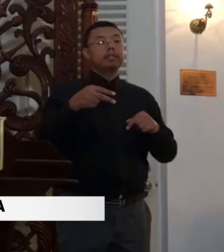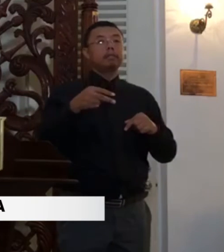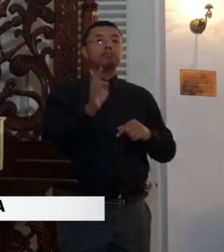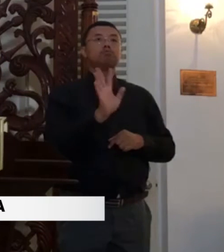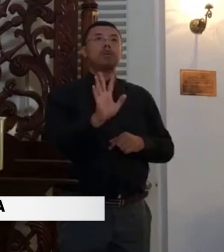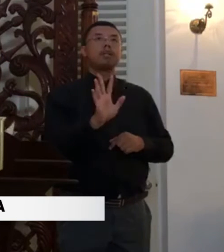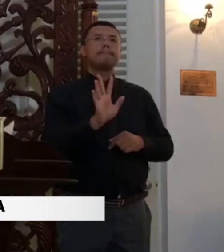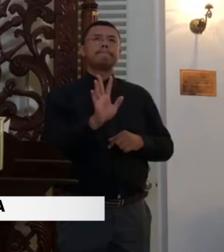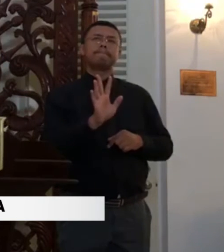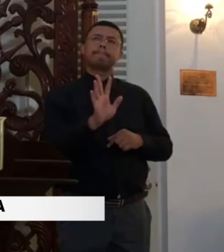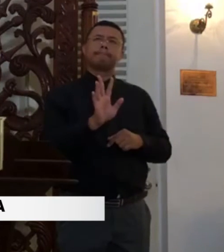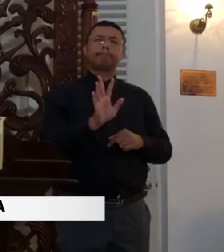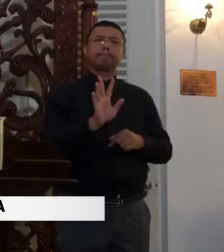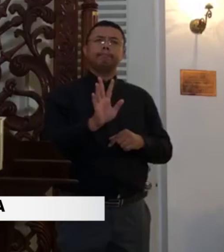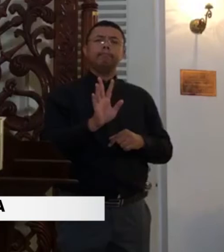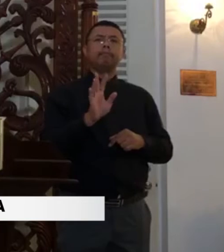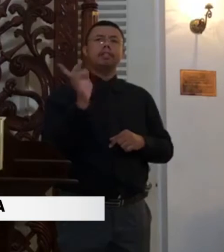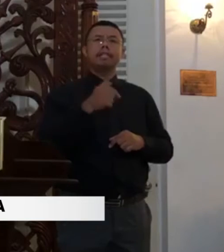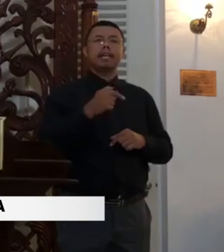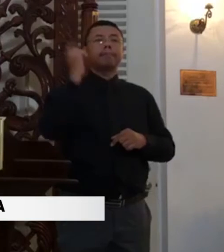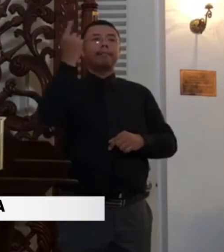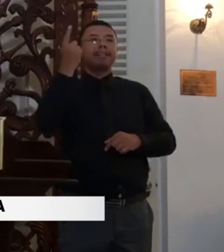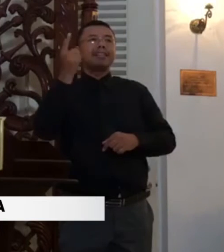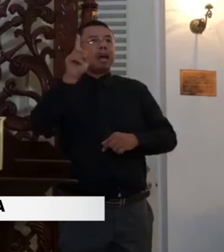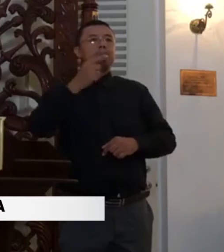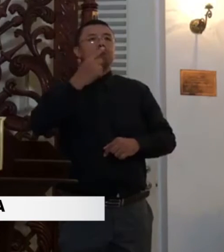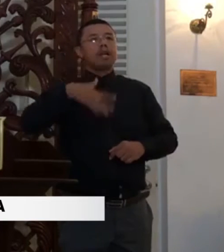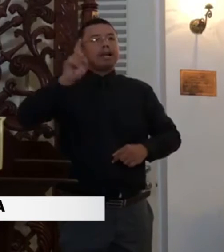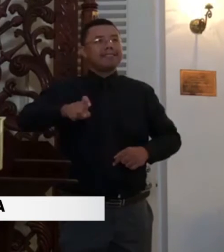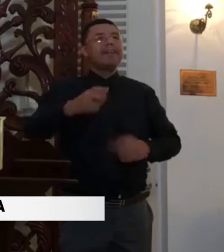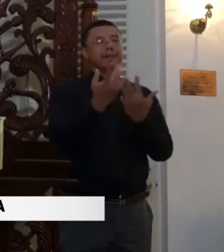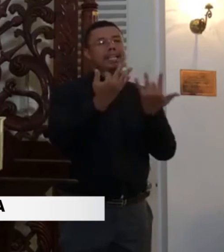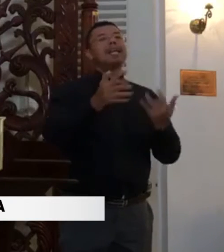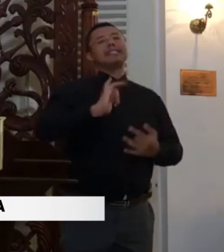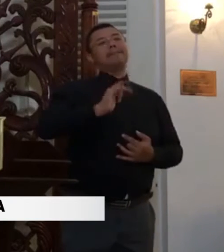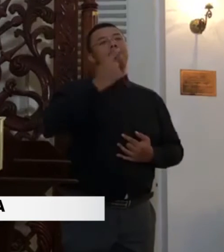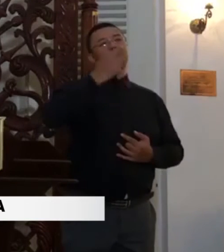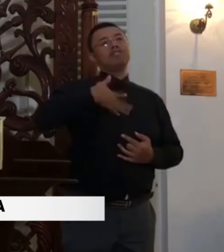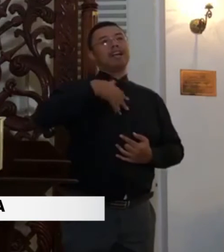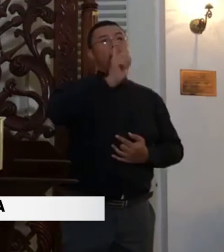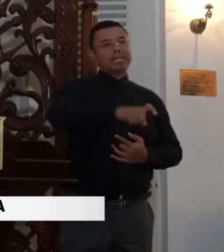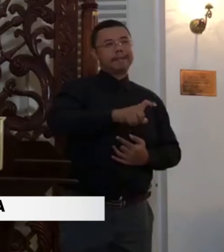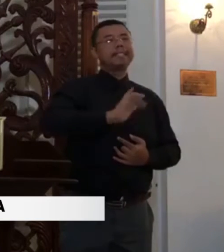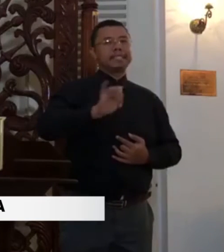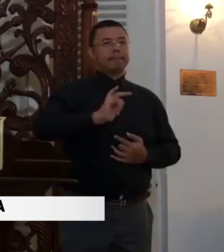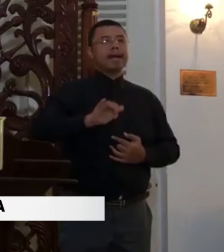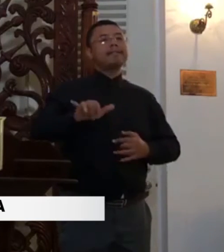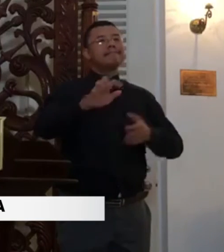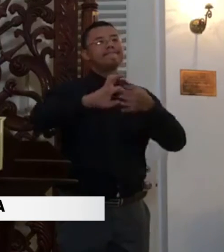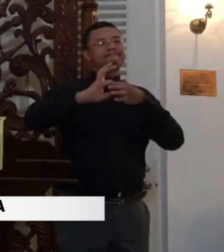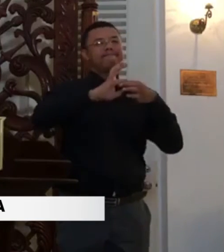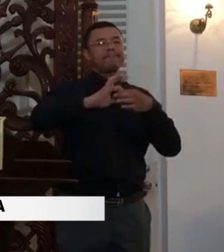bukan saja dari sisi pemerintah memiliki kewajiban, tapi masyarakat juga memiliki kewajiban untuk sama-sama